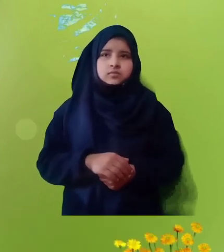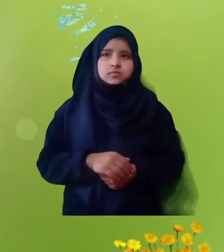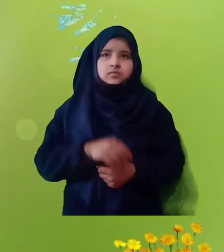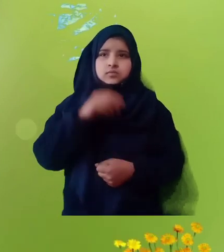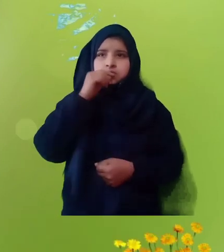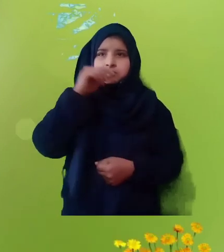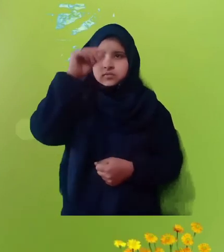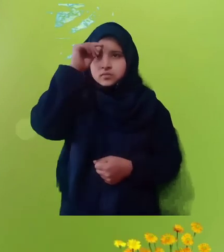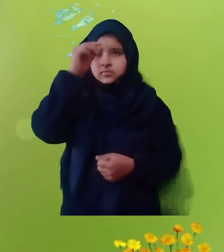हजरत